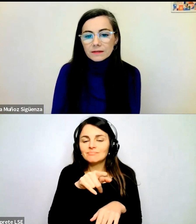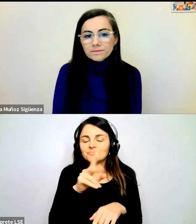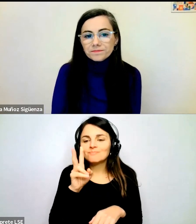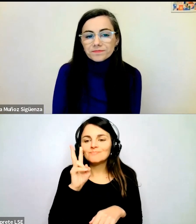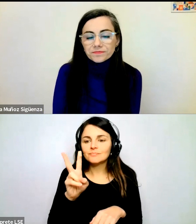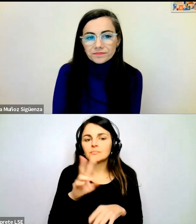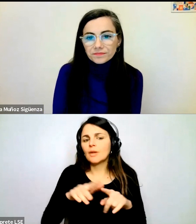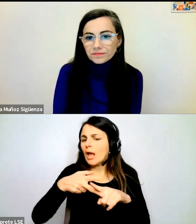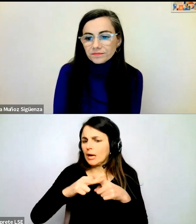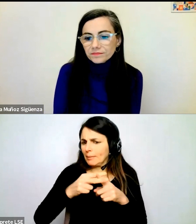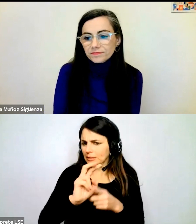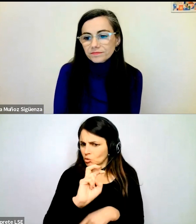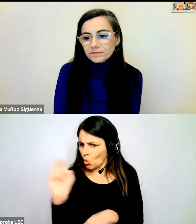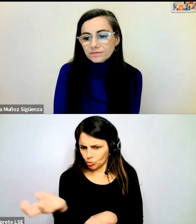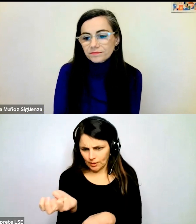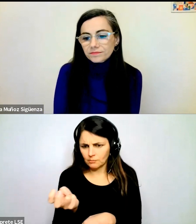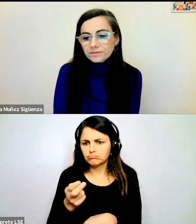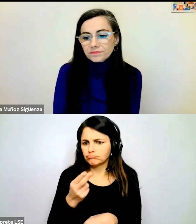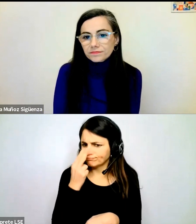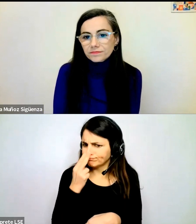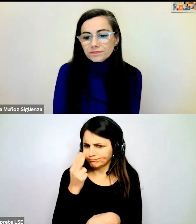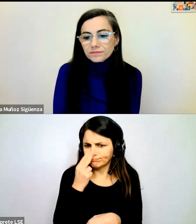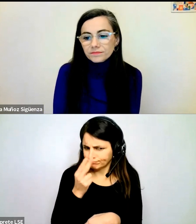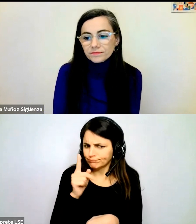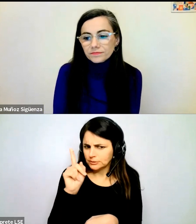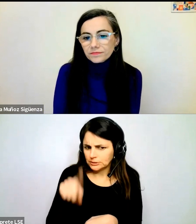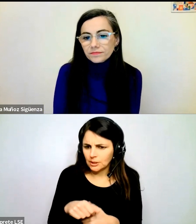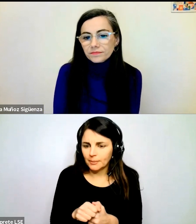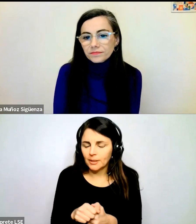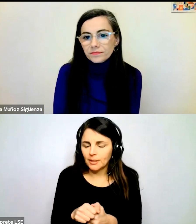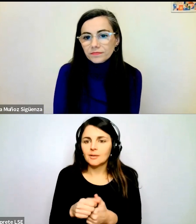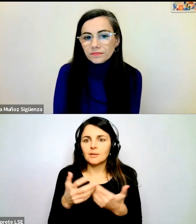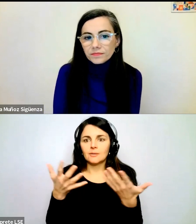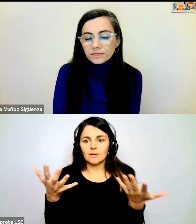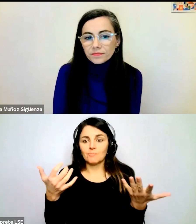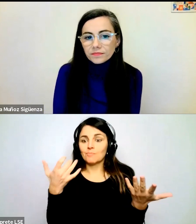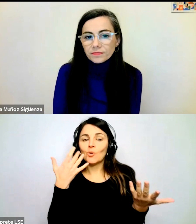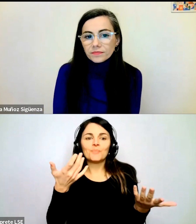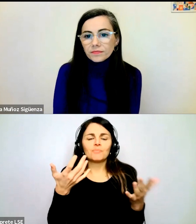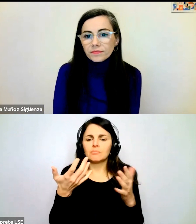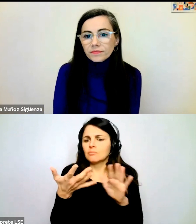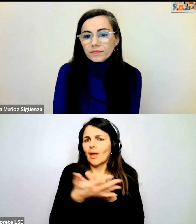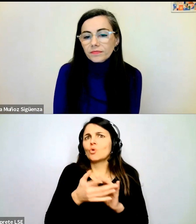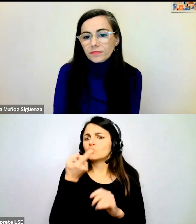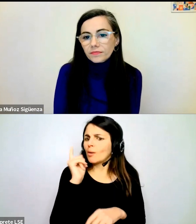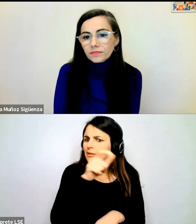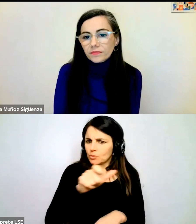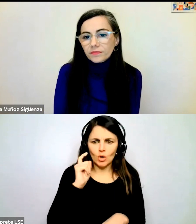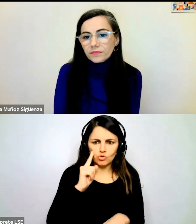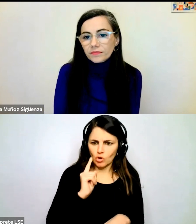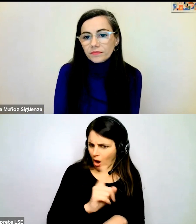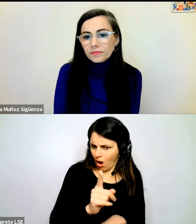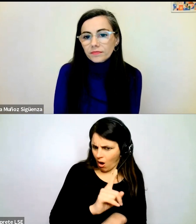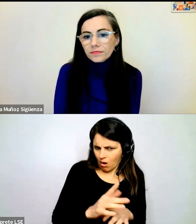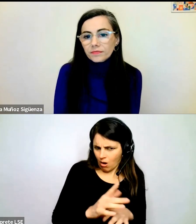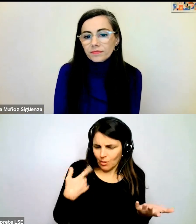otras herramientas que son muy, muy interesantes, que a nivel general la ciudadanía, ya no hablo de las personas sordas, sino todos los ciudadanos a veces